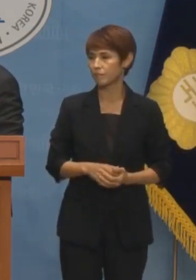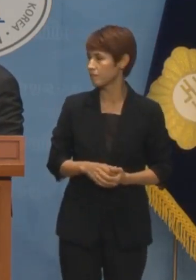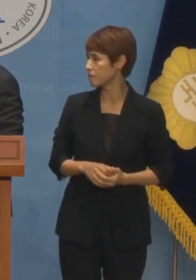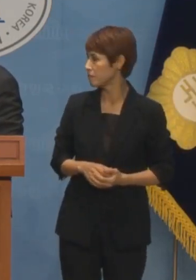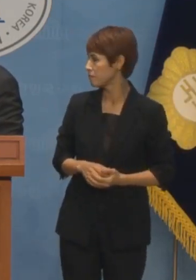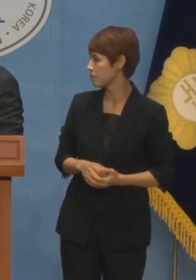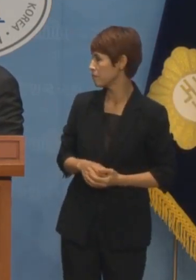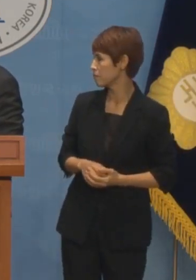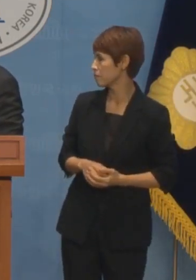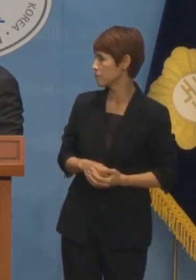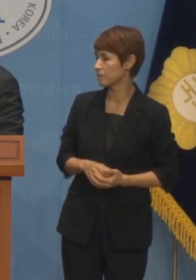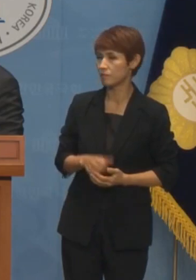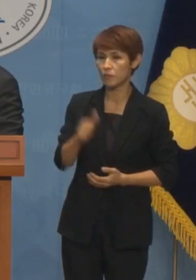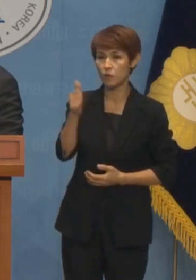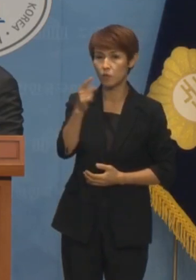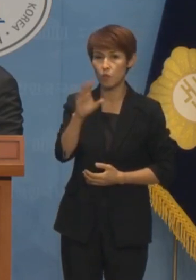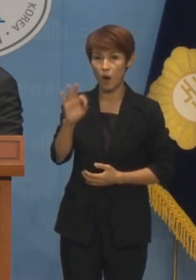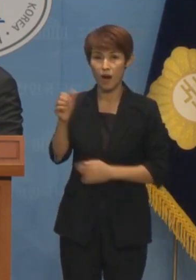그리고 황 모 씨는